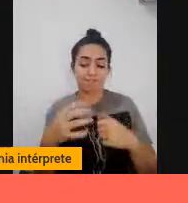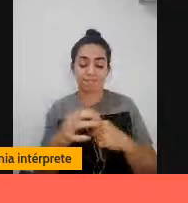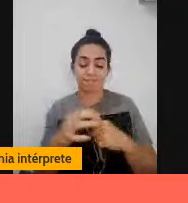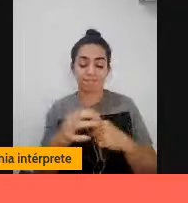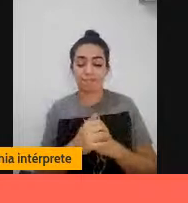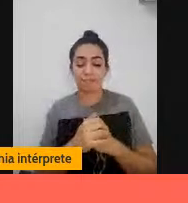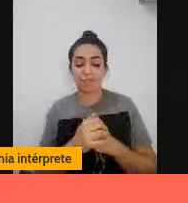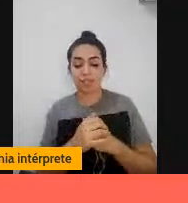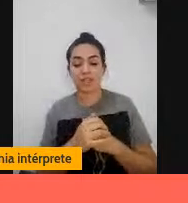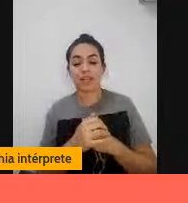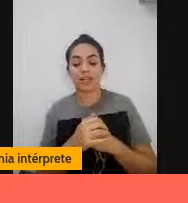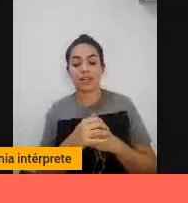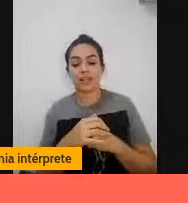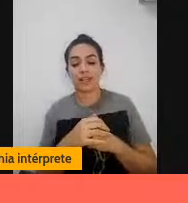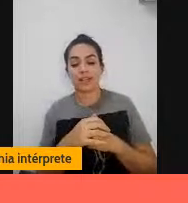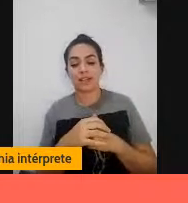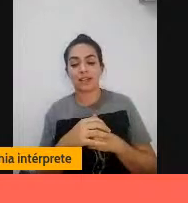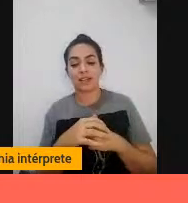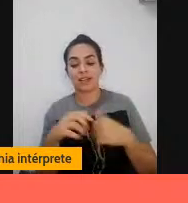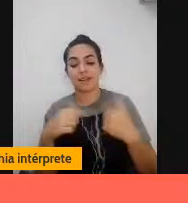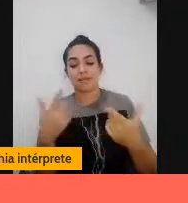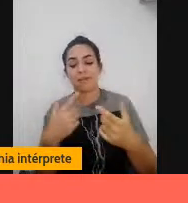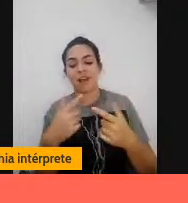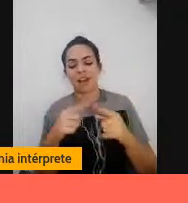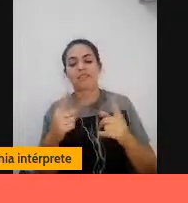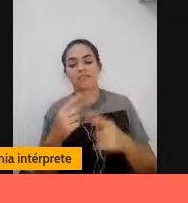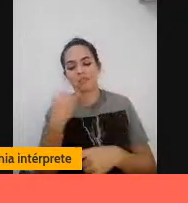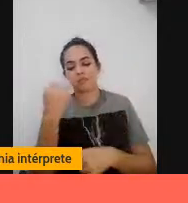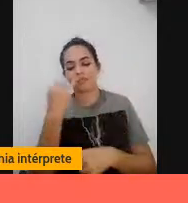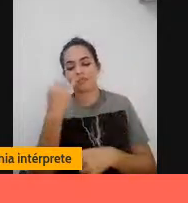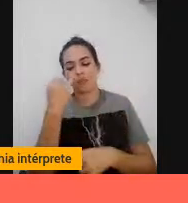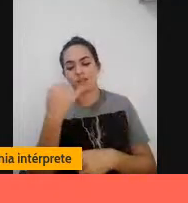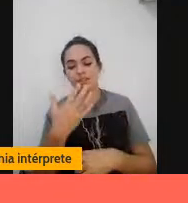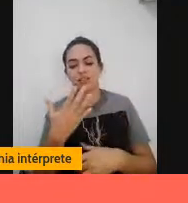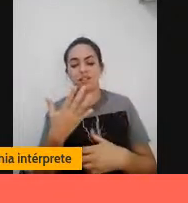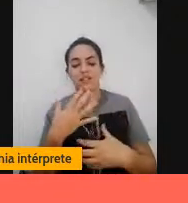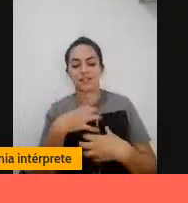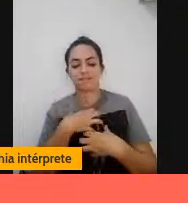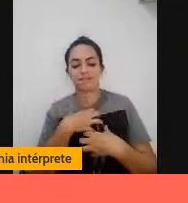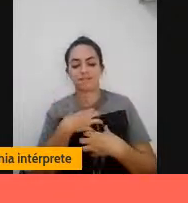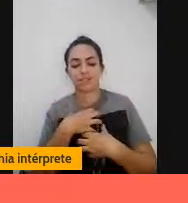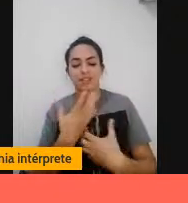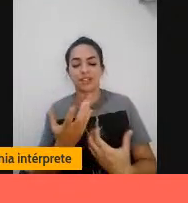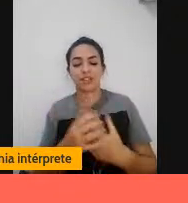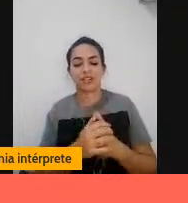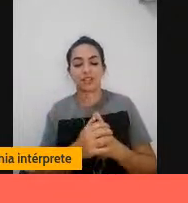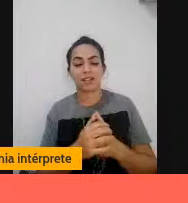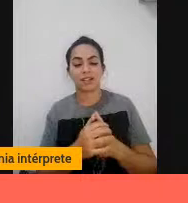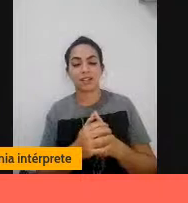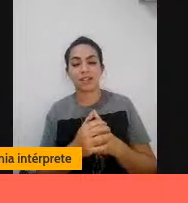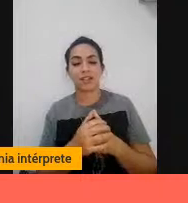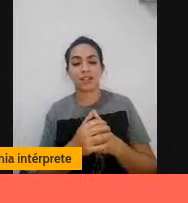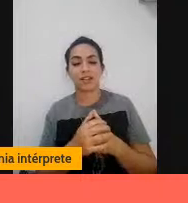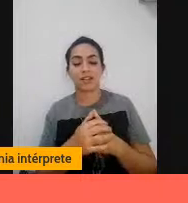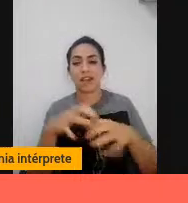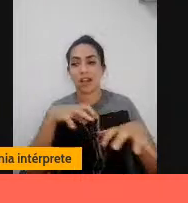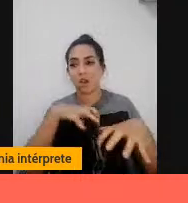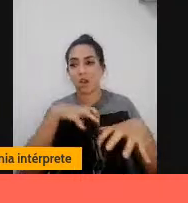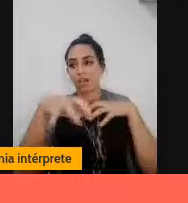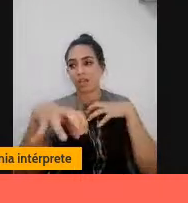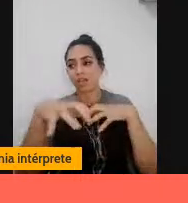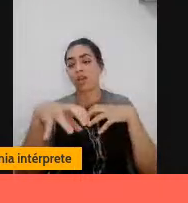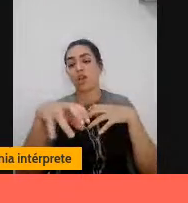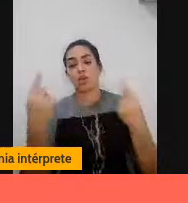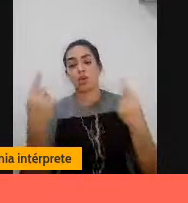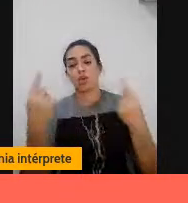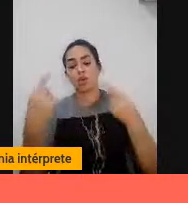ressignificou muito em nossas vidas. Então, dentro desse período remoto, diante dos nossos desafios, a